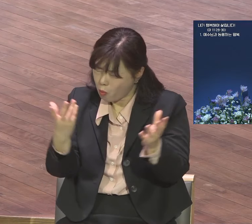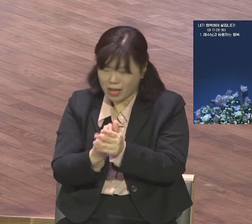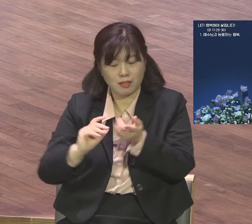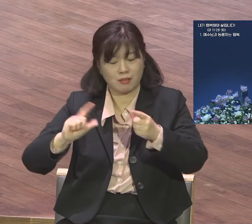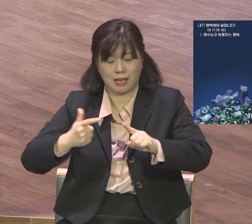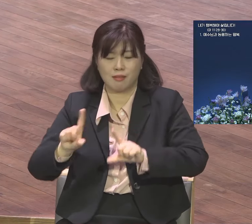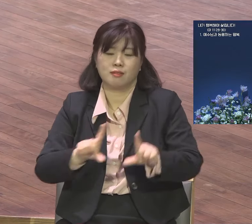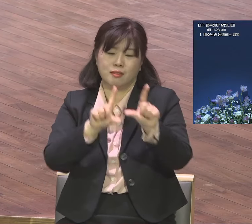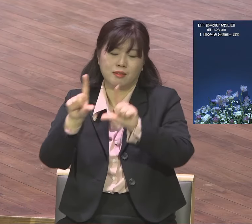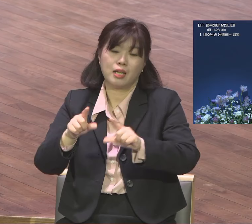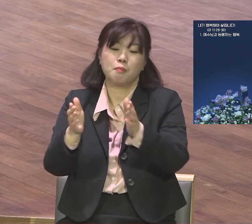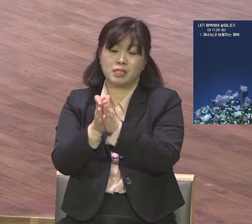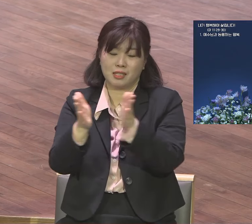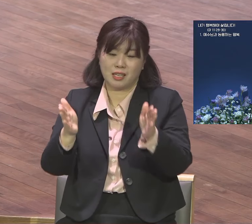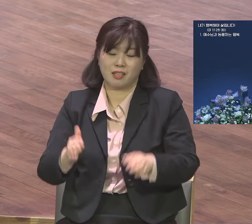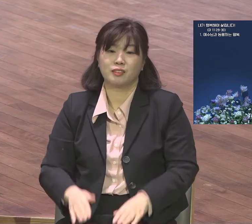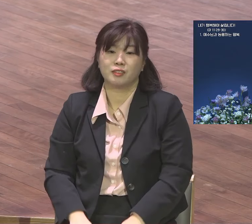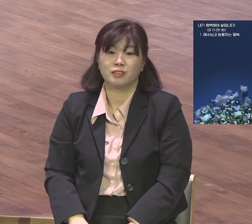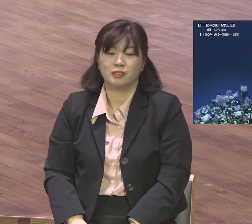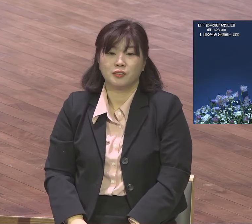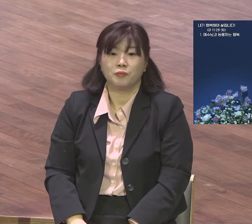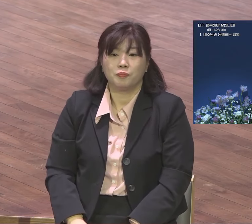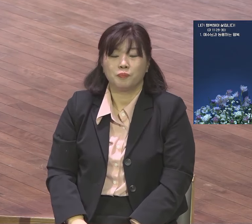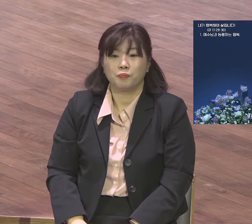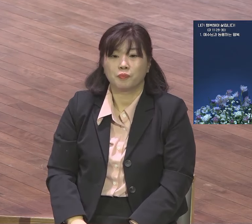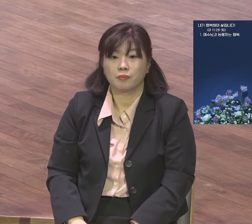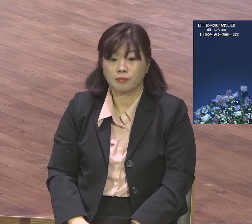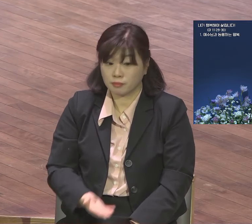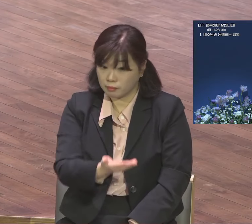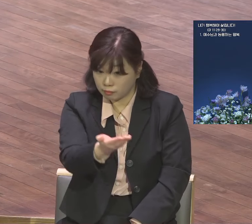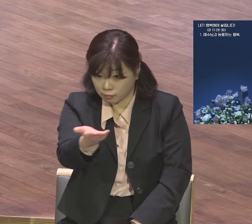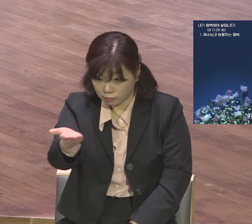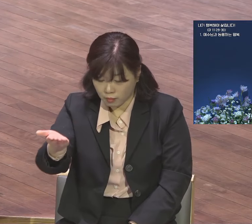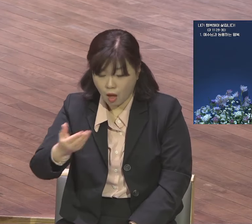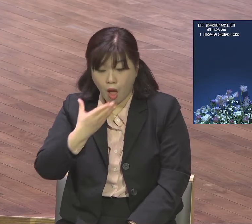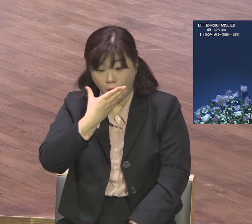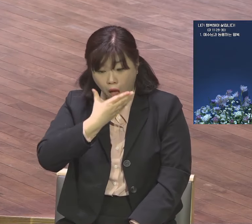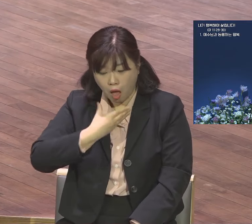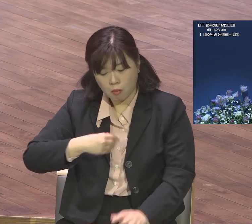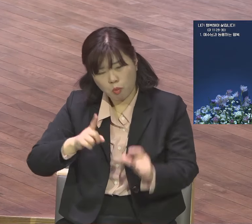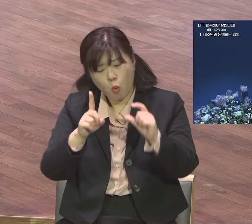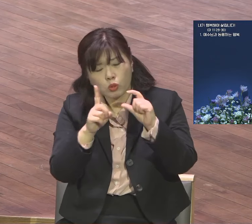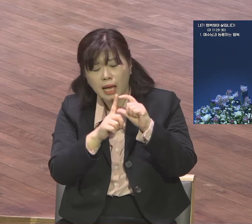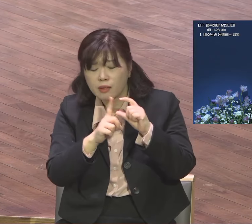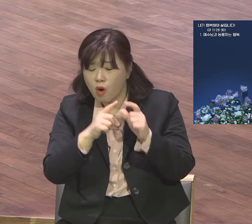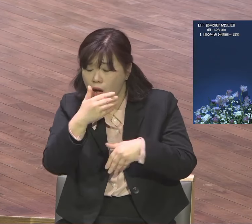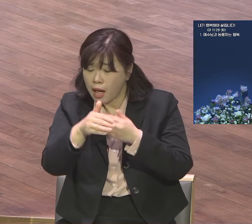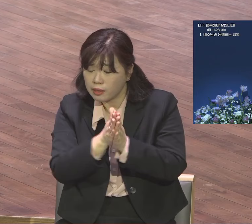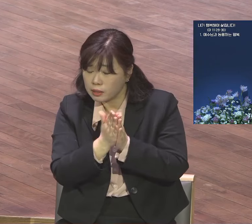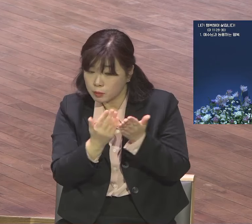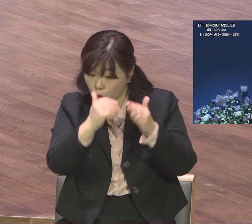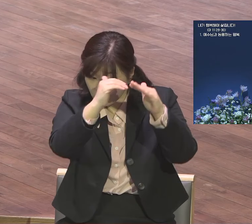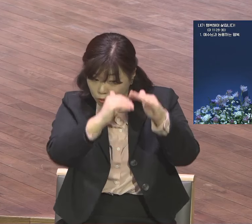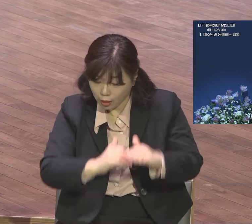우리 성도님들은 성경에 행복이라는 단어가 몇 번이나 나오는지 아십니까?